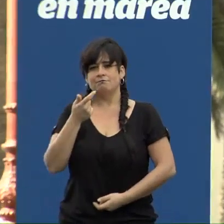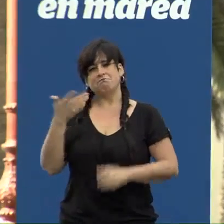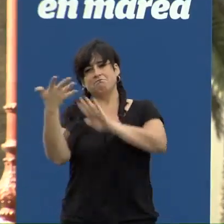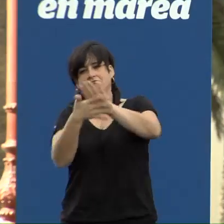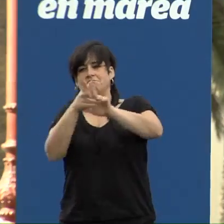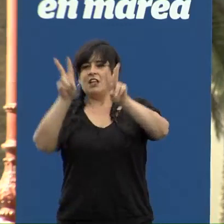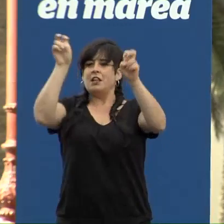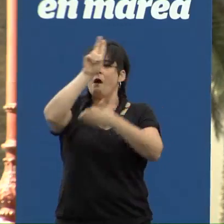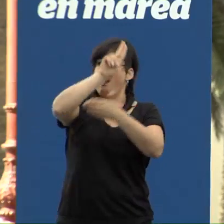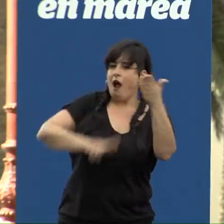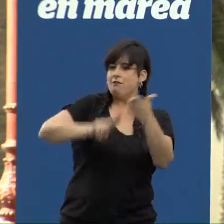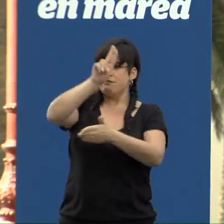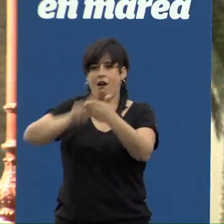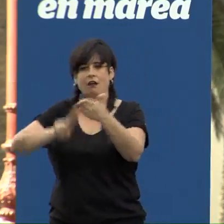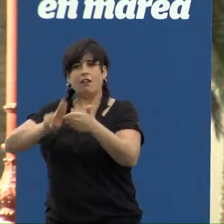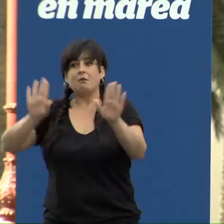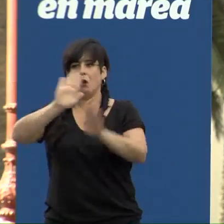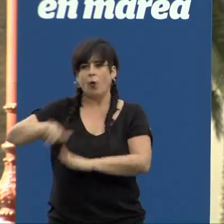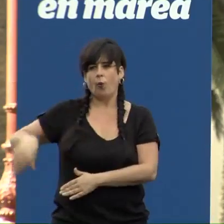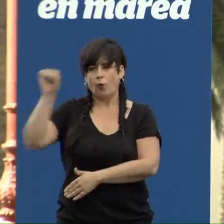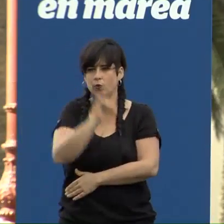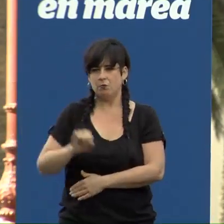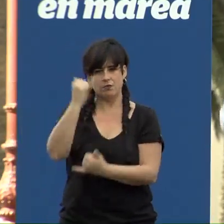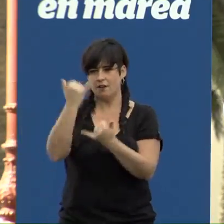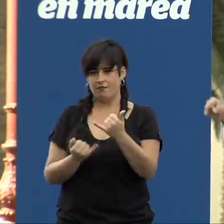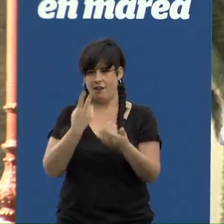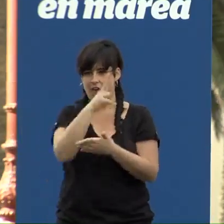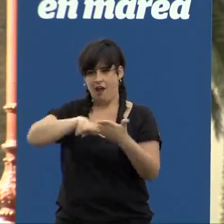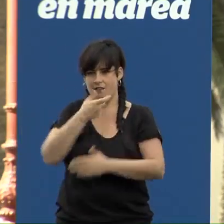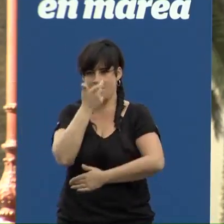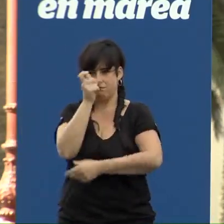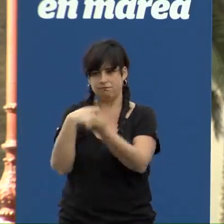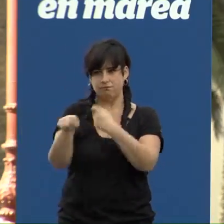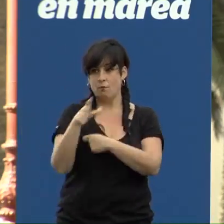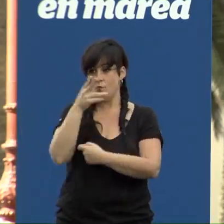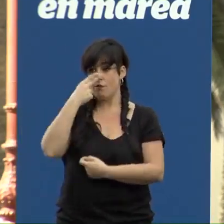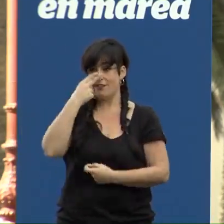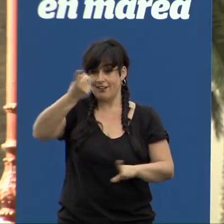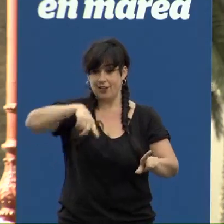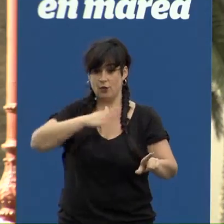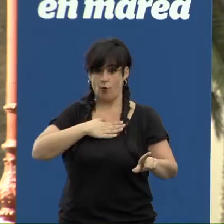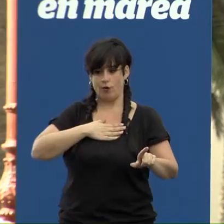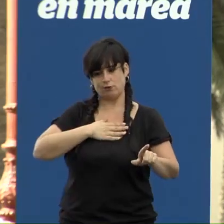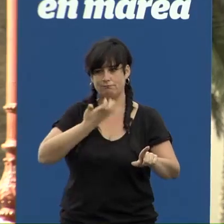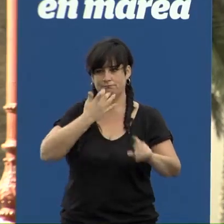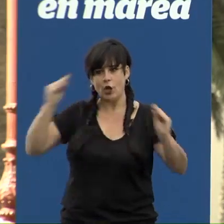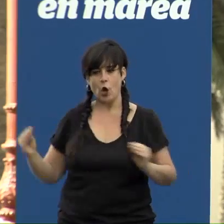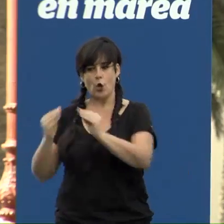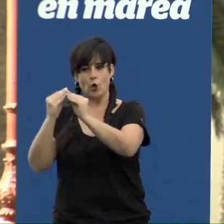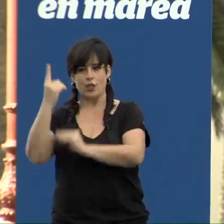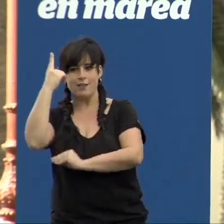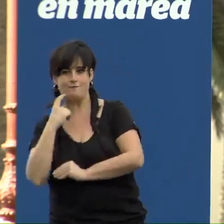días, pero nos últimos anos venderon a todas as veces cando os intereses nosos chocaban cos dos bancos ou cos das